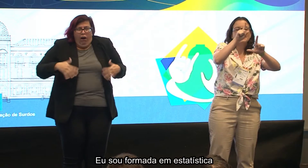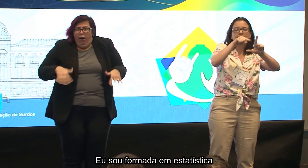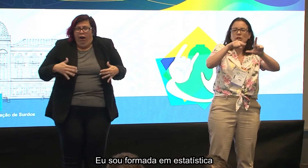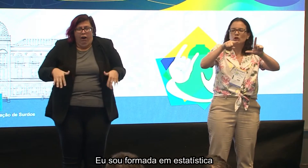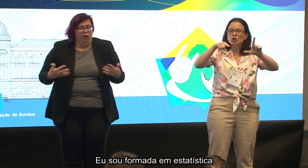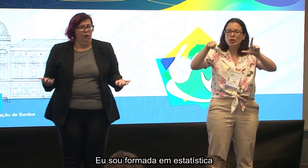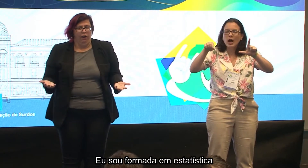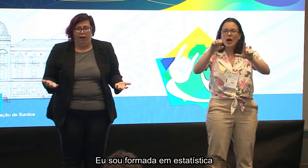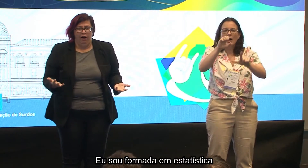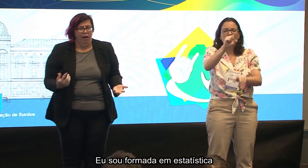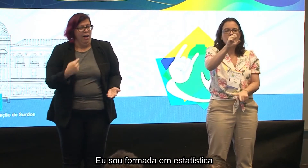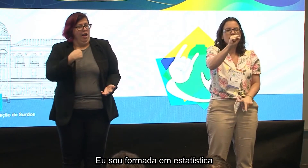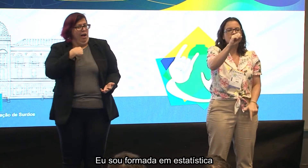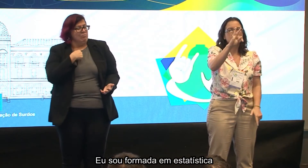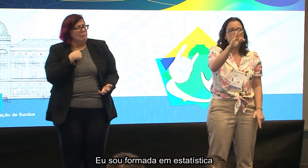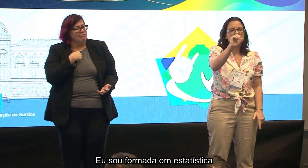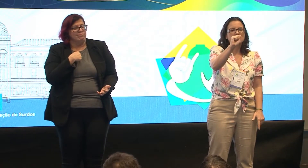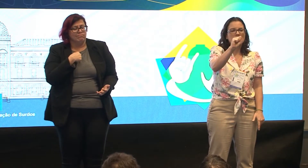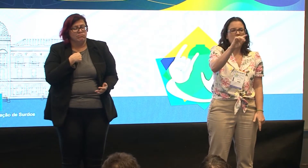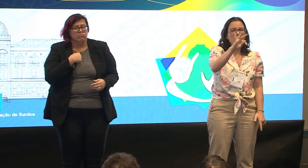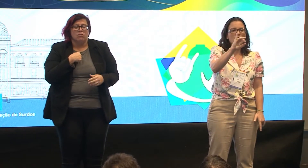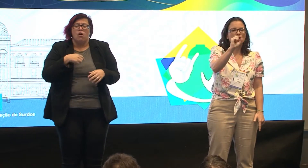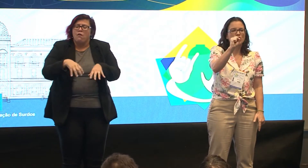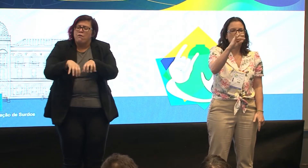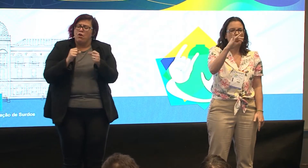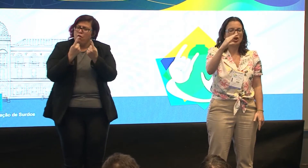Eu sou formado em estatística